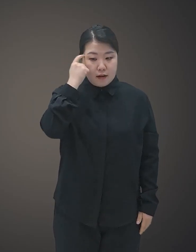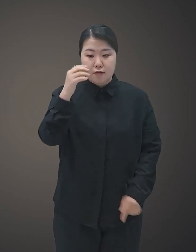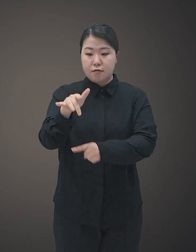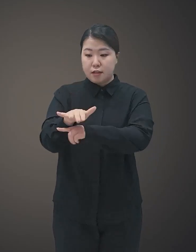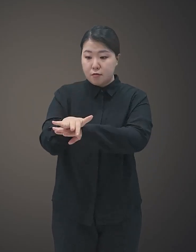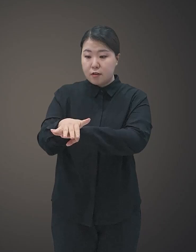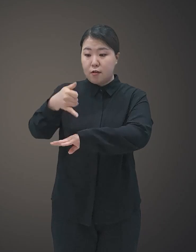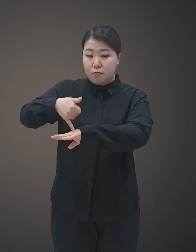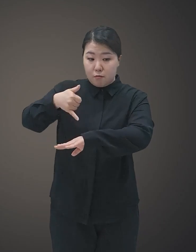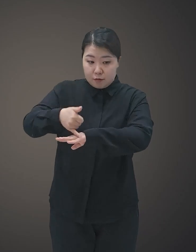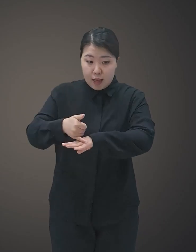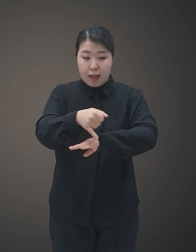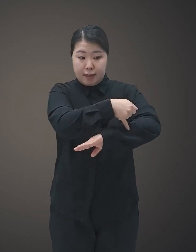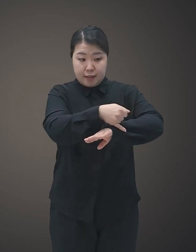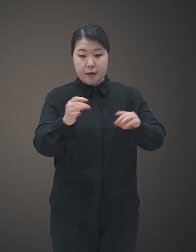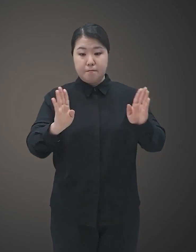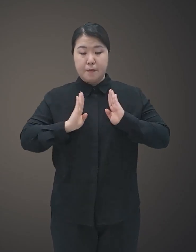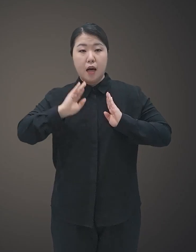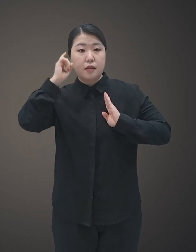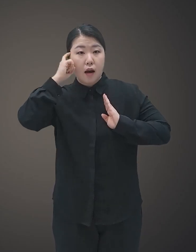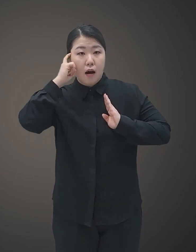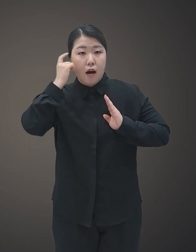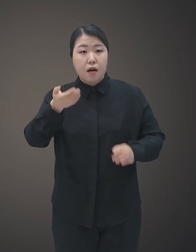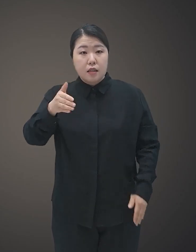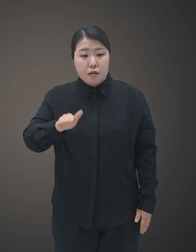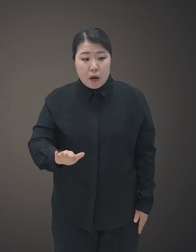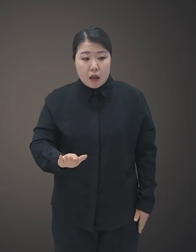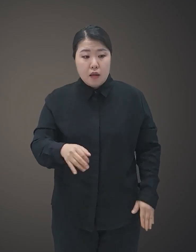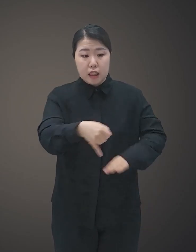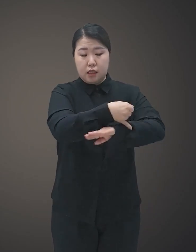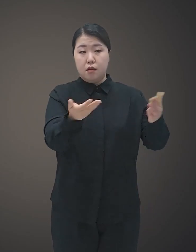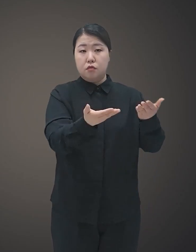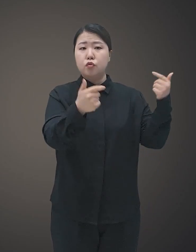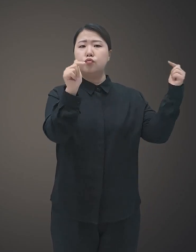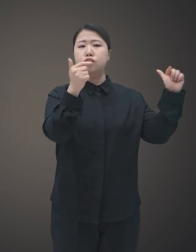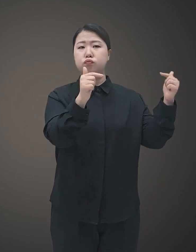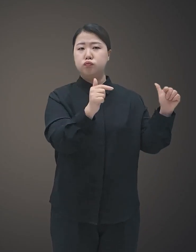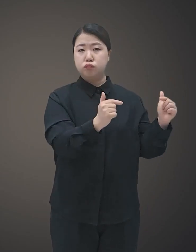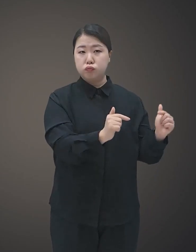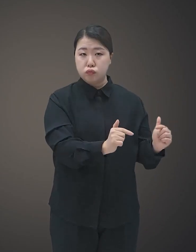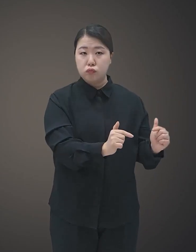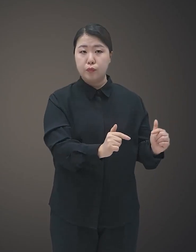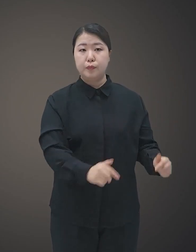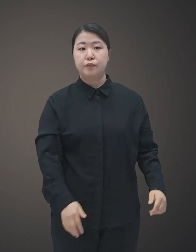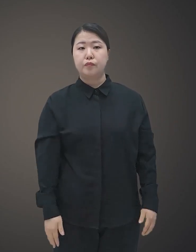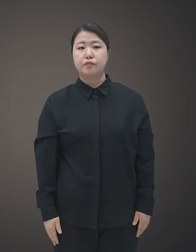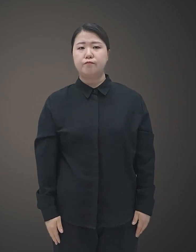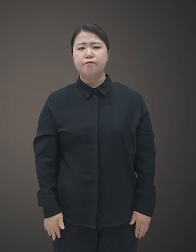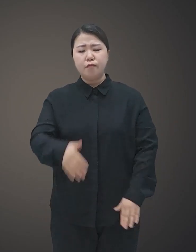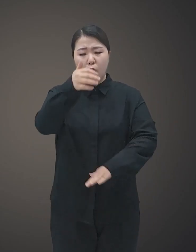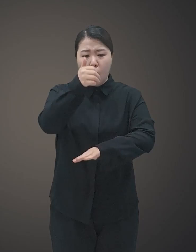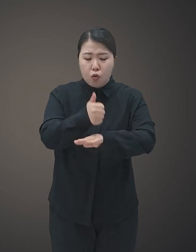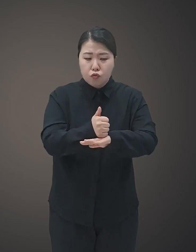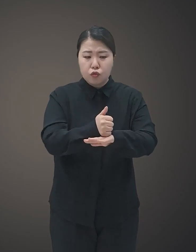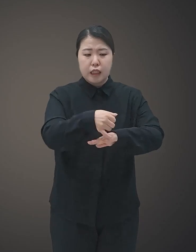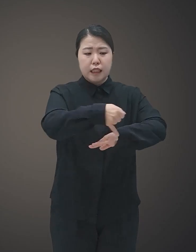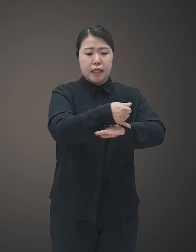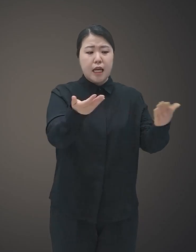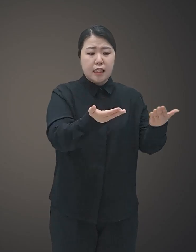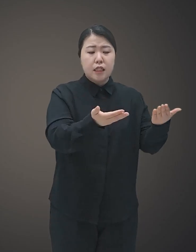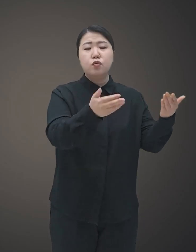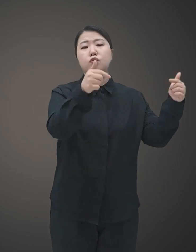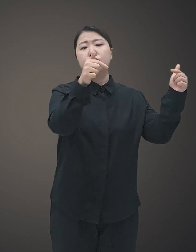가능하다고 생각했으니까요. 하지만 점점 일거리가 줄어들기 시작했습니다. 결국